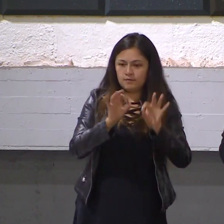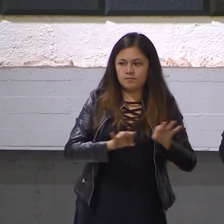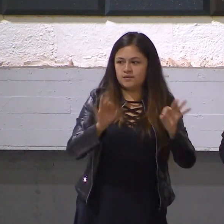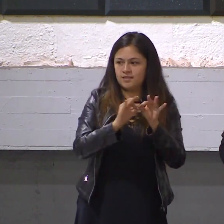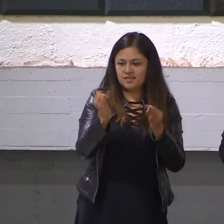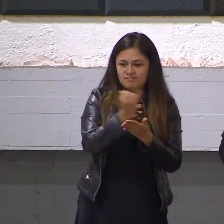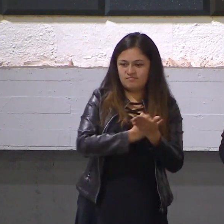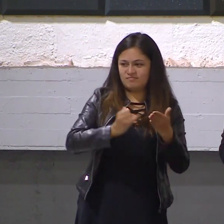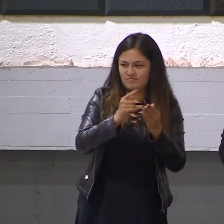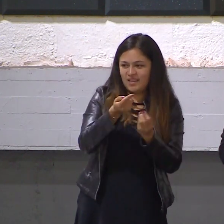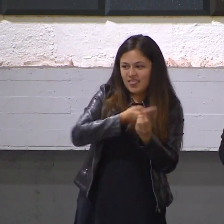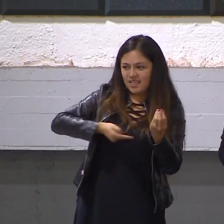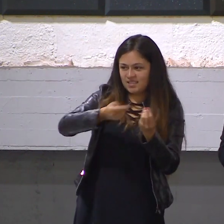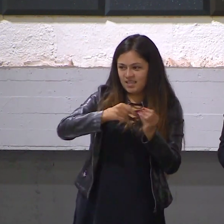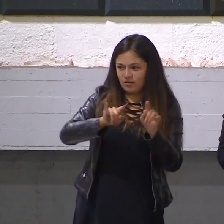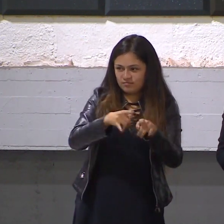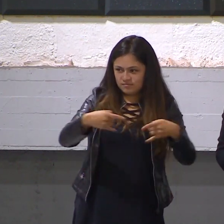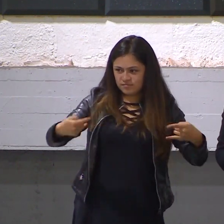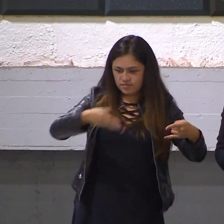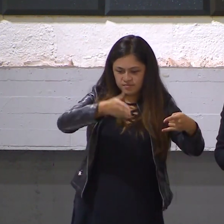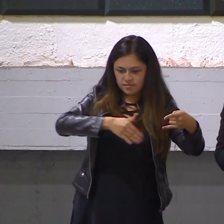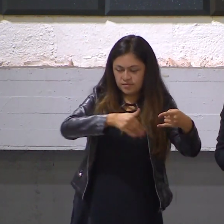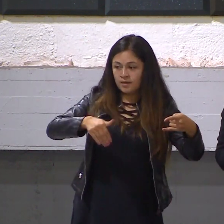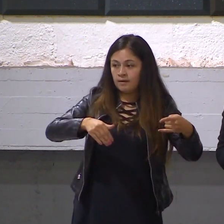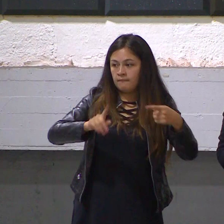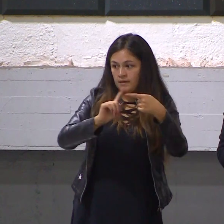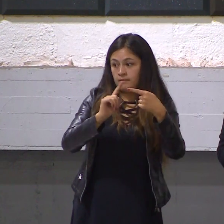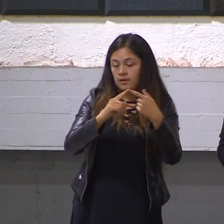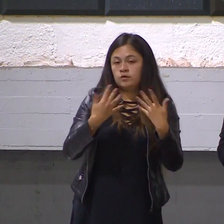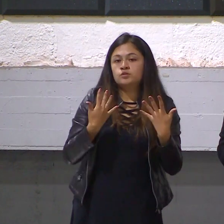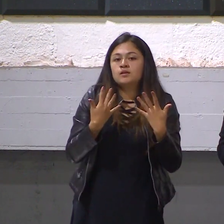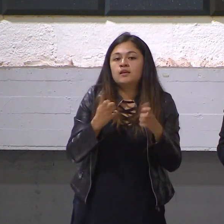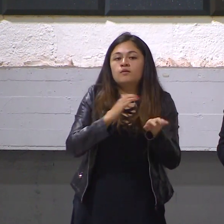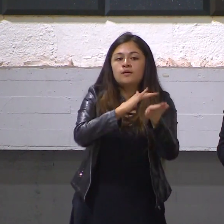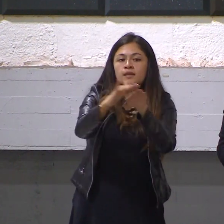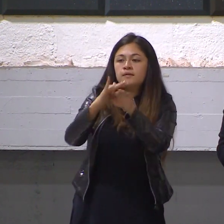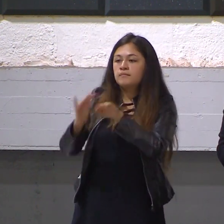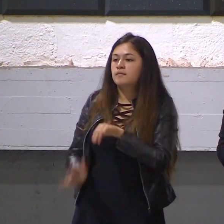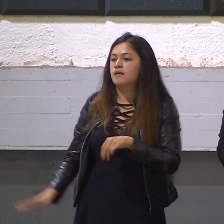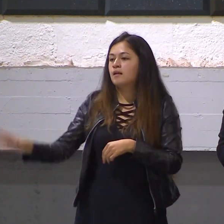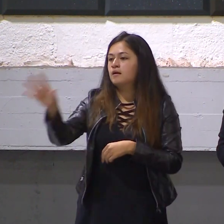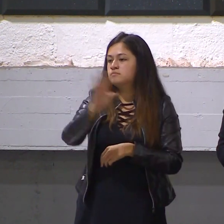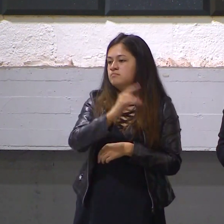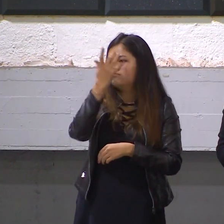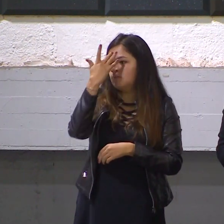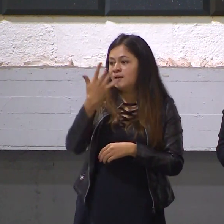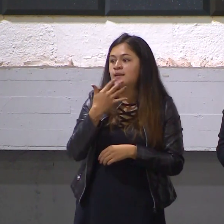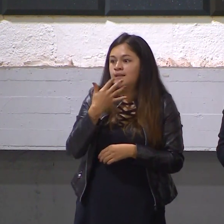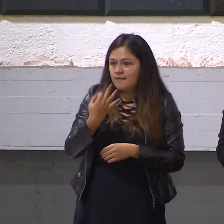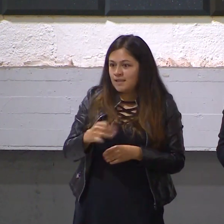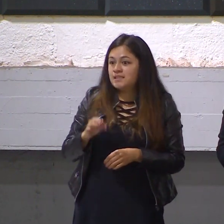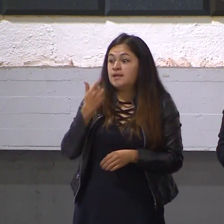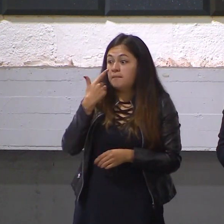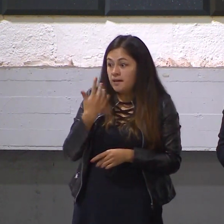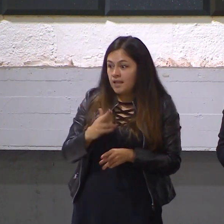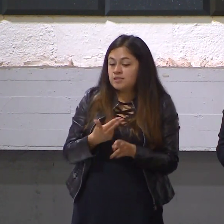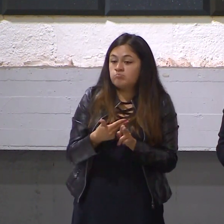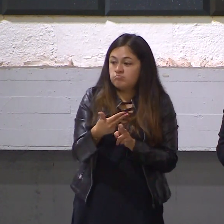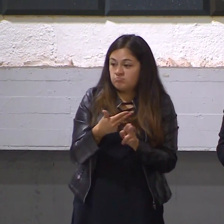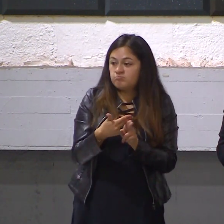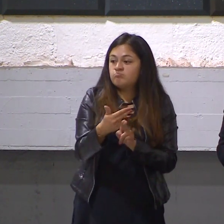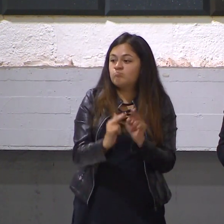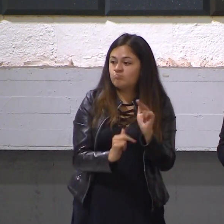este es un primer paso y yo los quiero invitar a todos porque ahora sí está cerca el momento